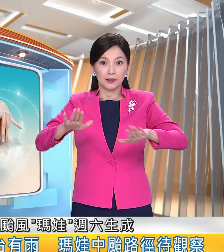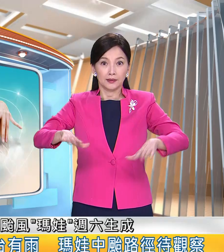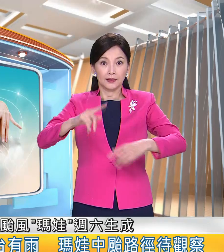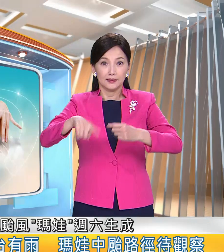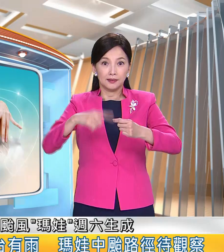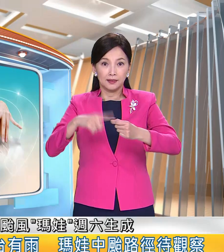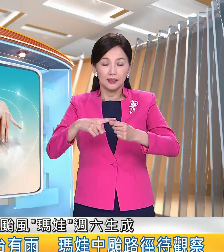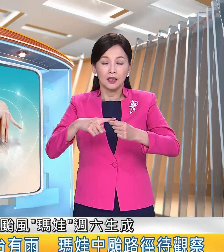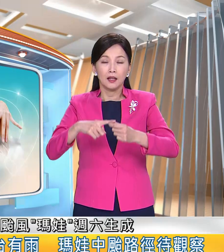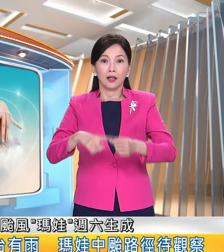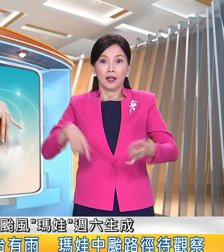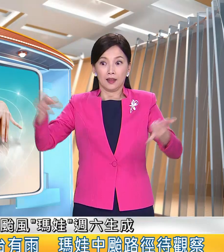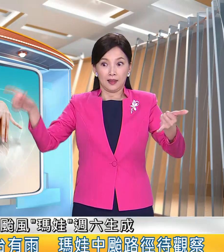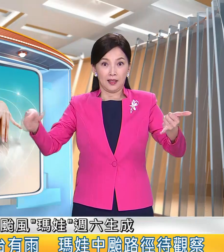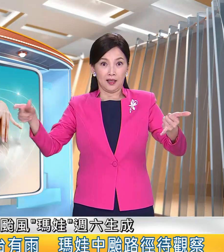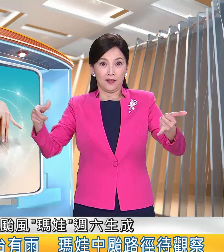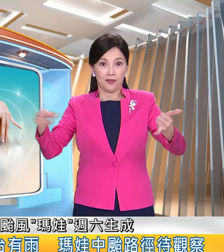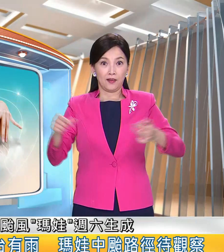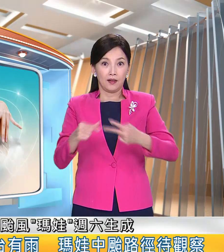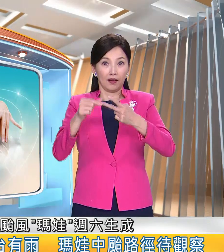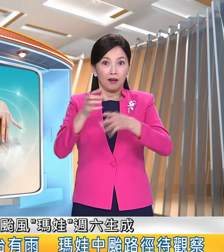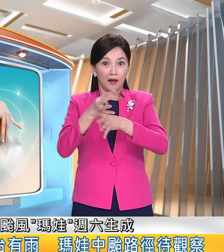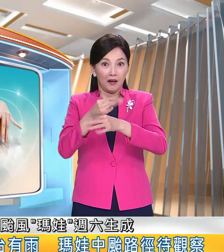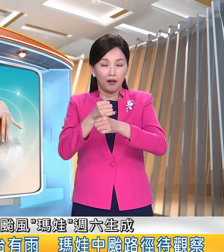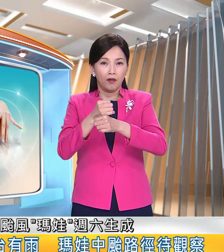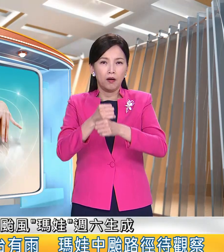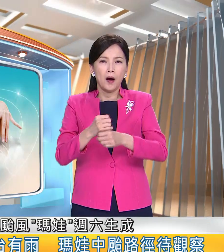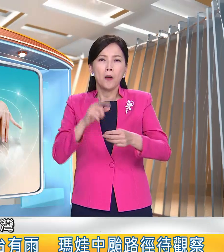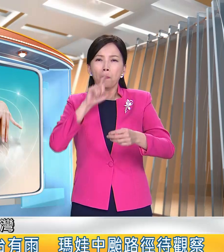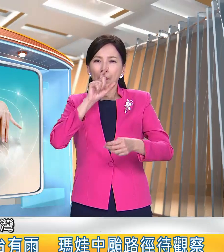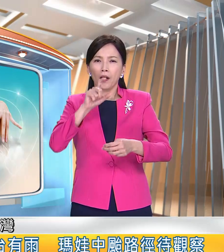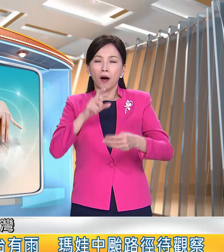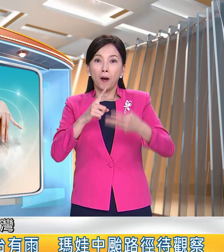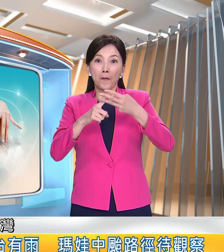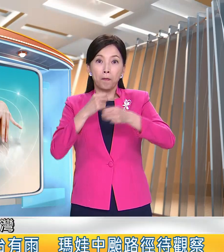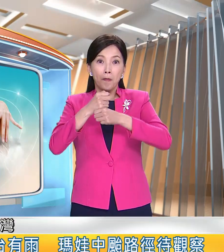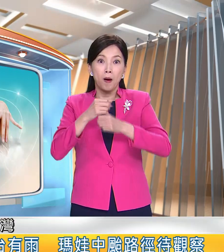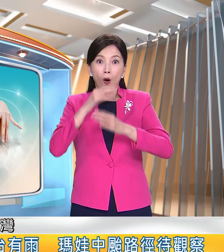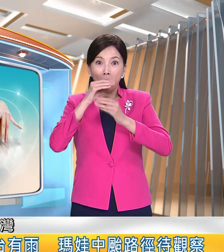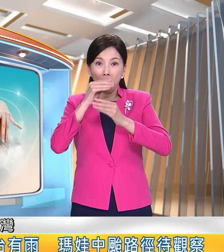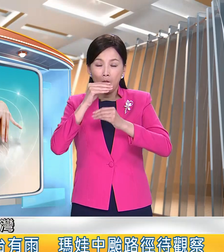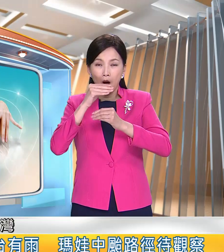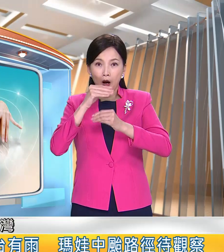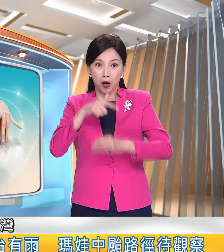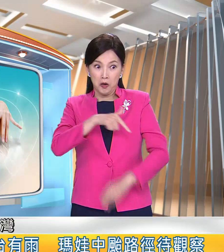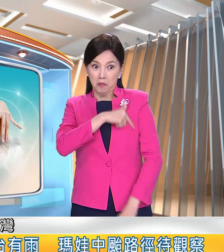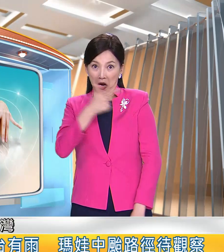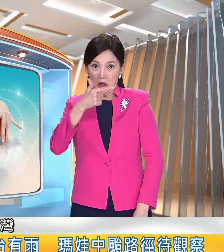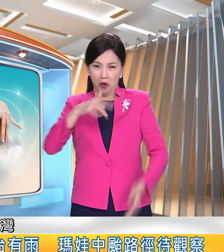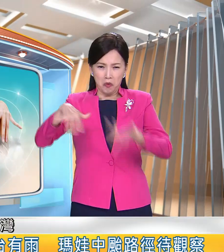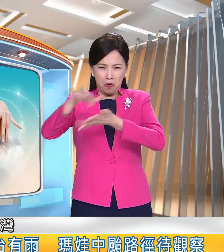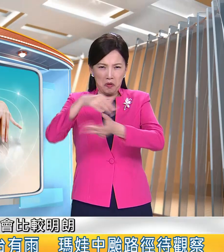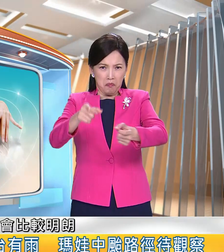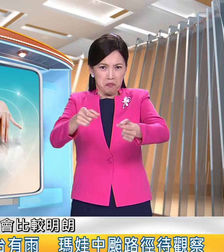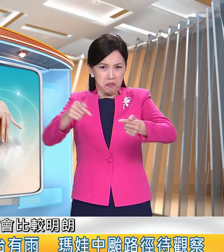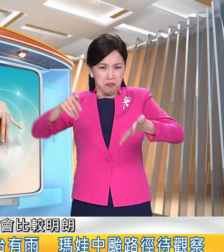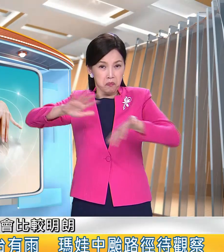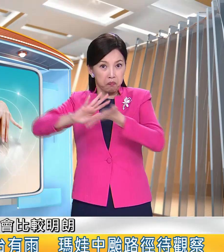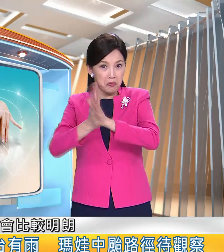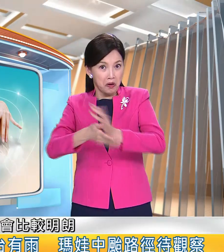第2号台风马娃在周六生成，是否会影响到台湾，要到礼拜三